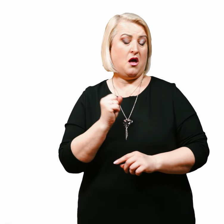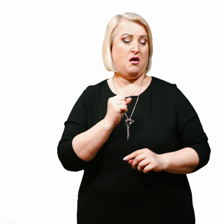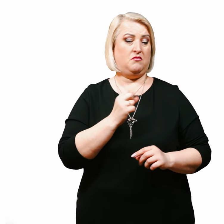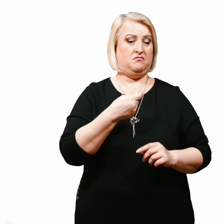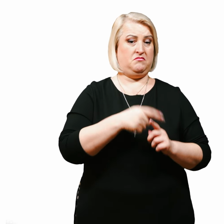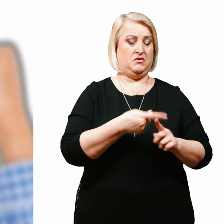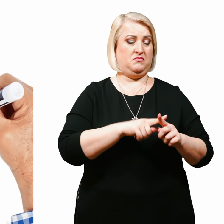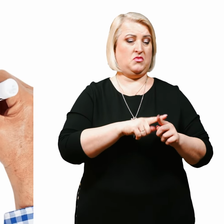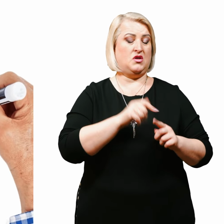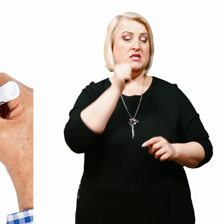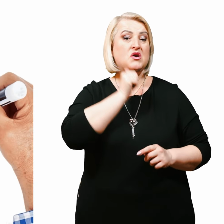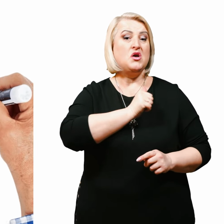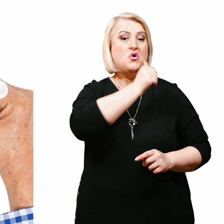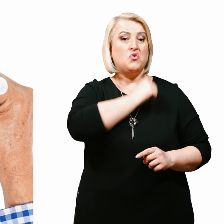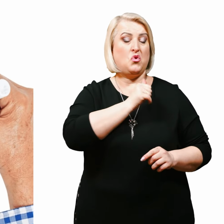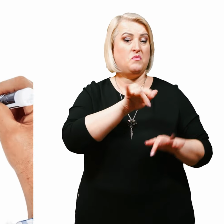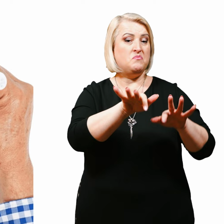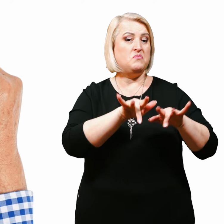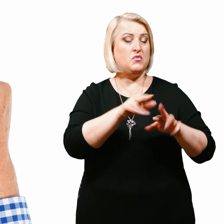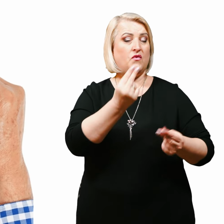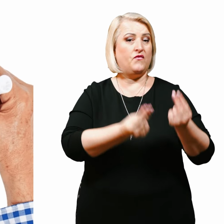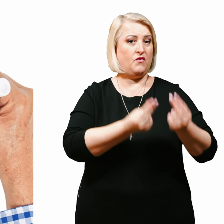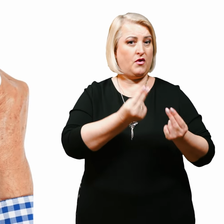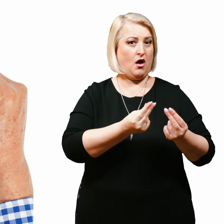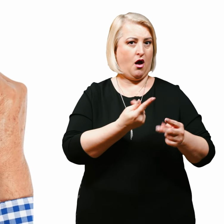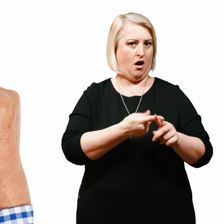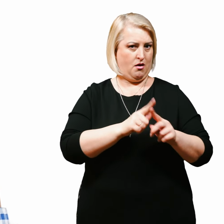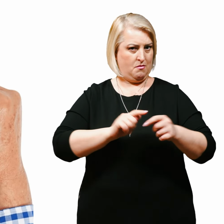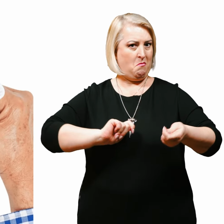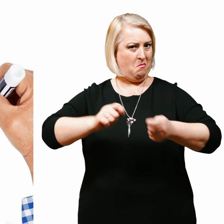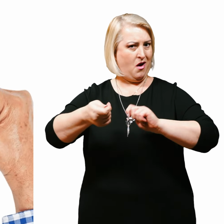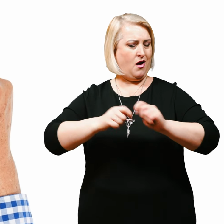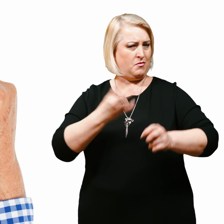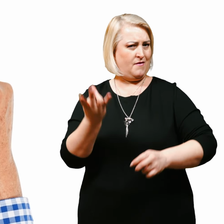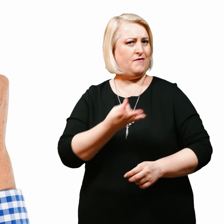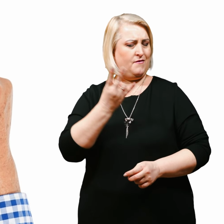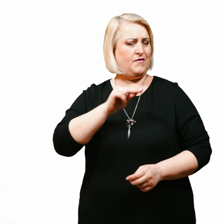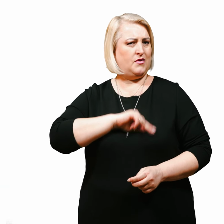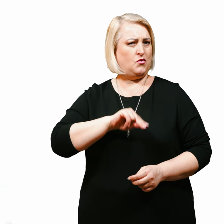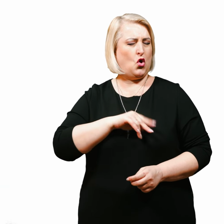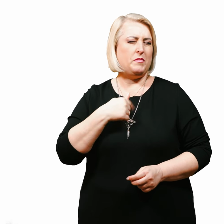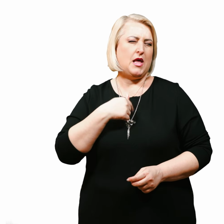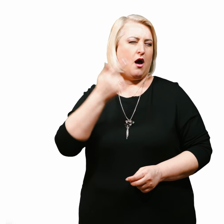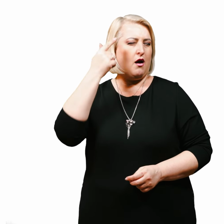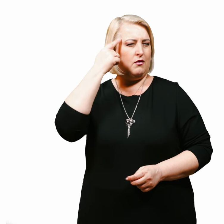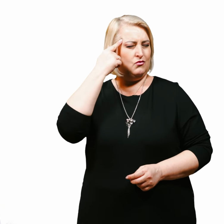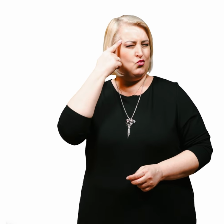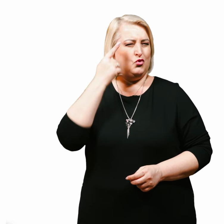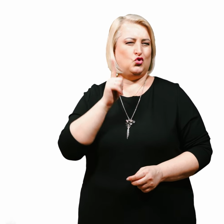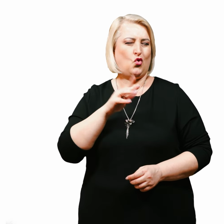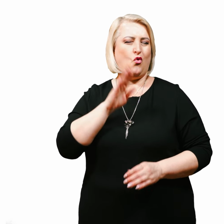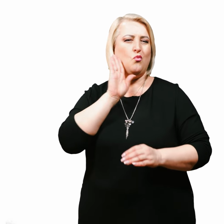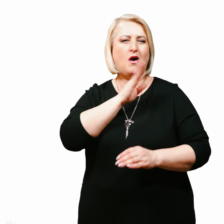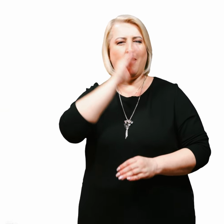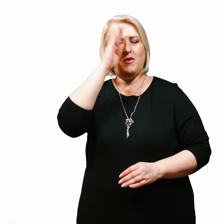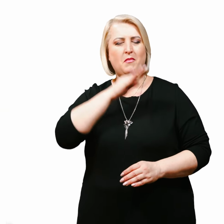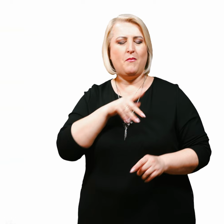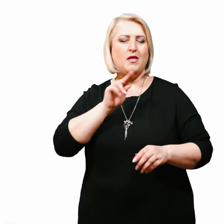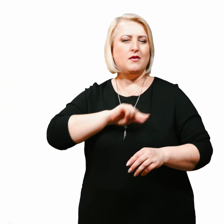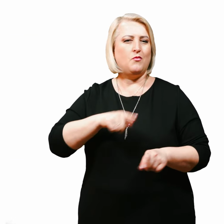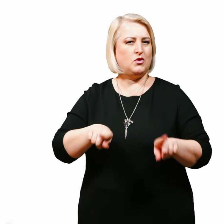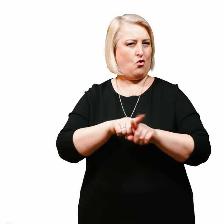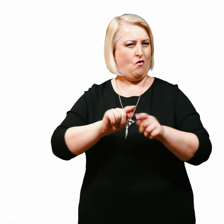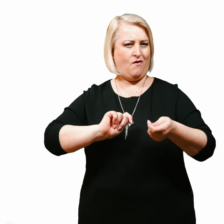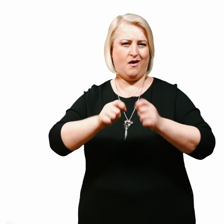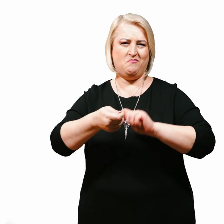для PlayStation. Так что бартер все еще в силе. Но мне кажется, у родителей на работе уже нет такого обмена.